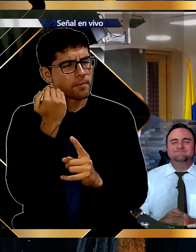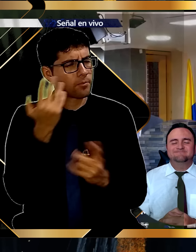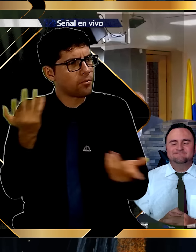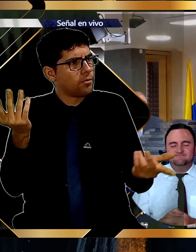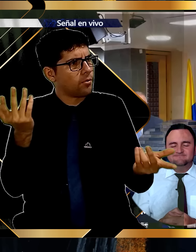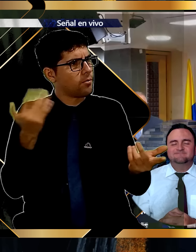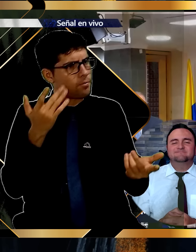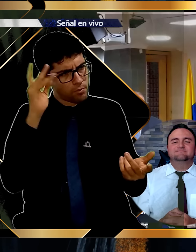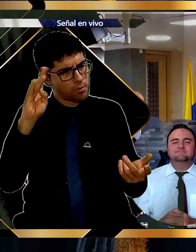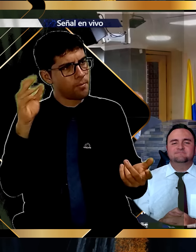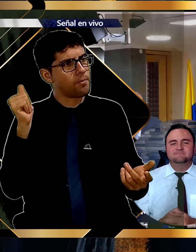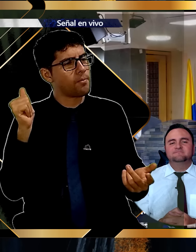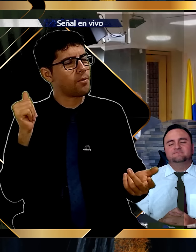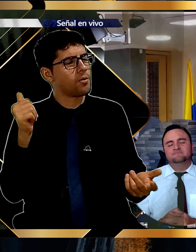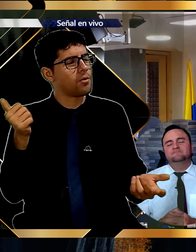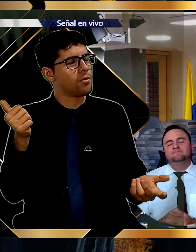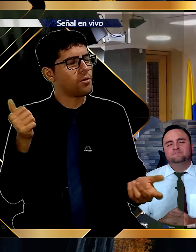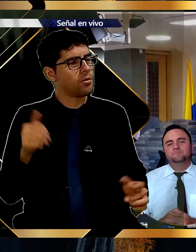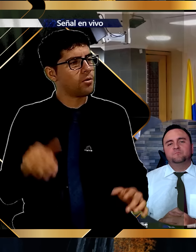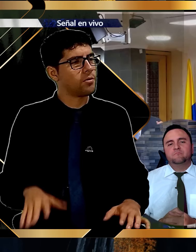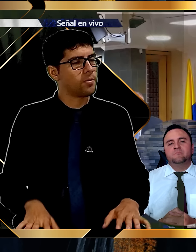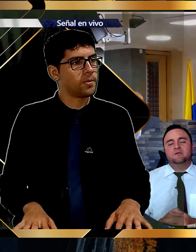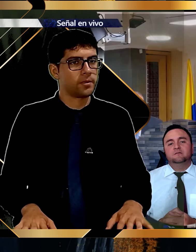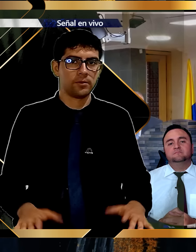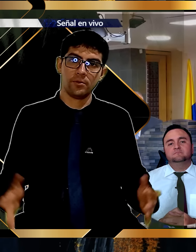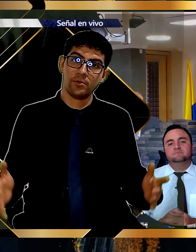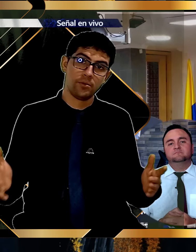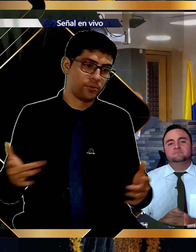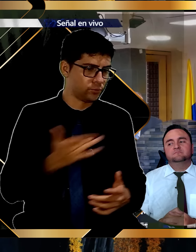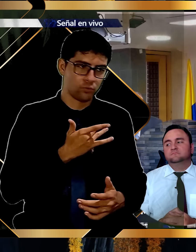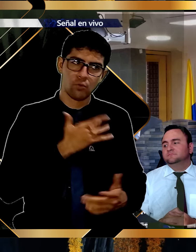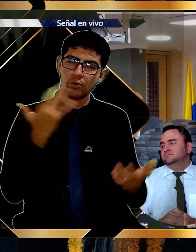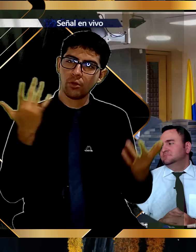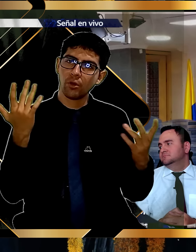Como si te tocara la parte sensible, te puyaran donde duele.